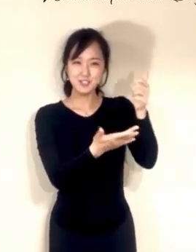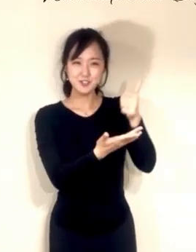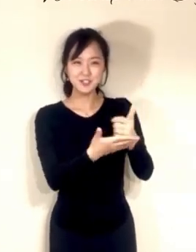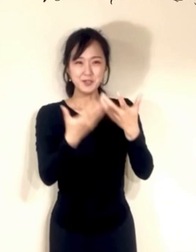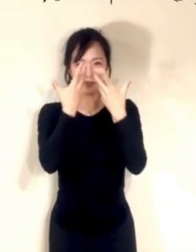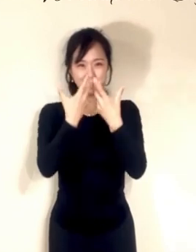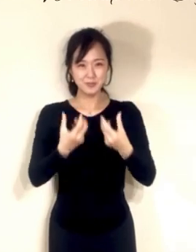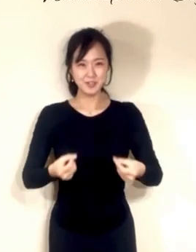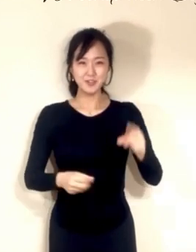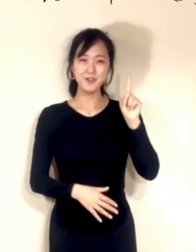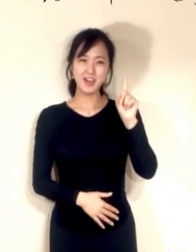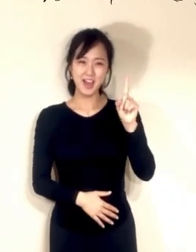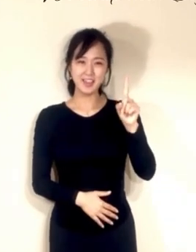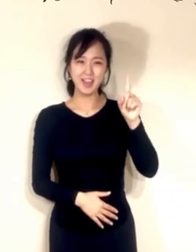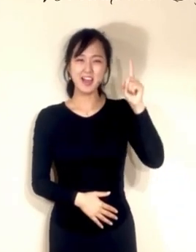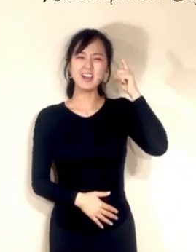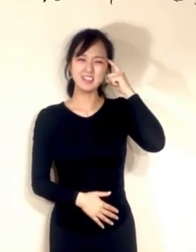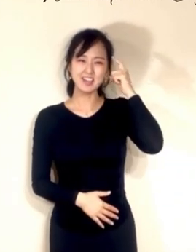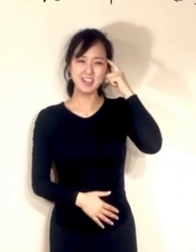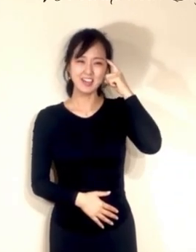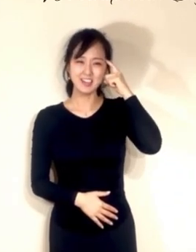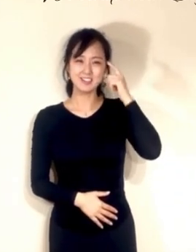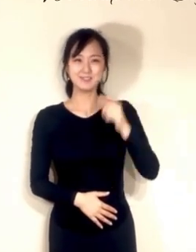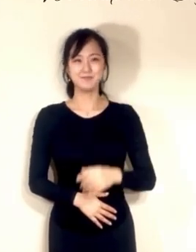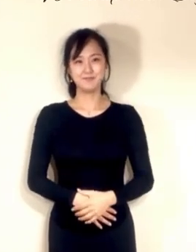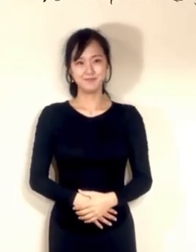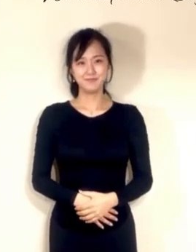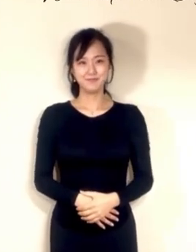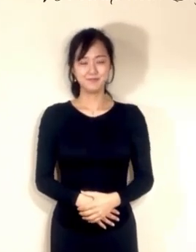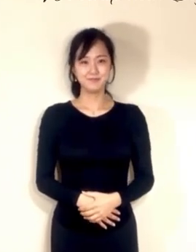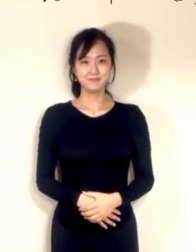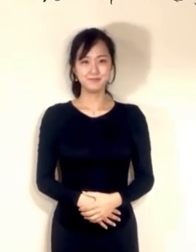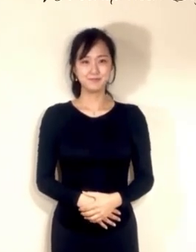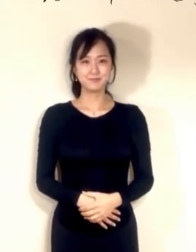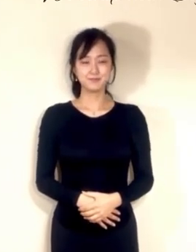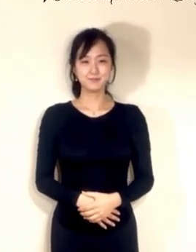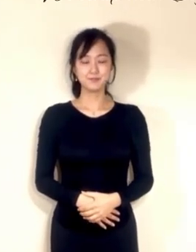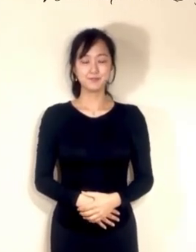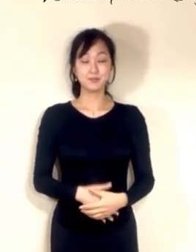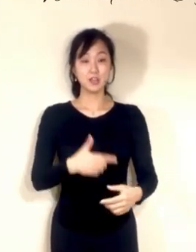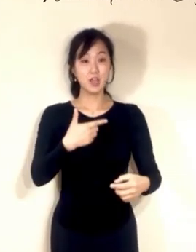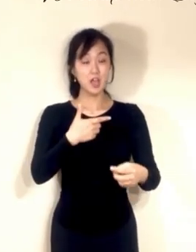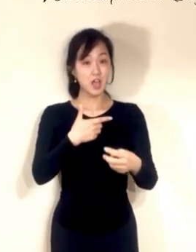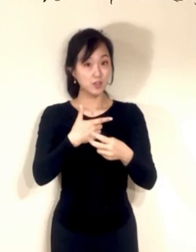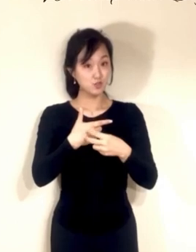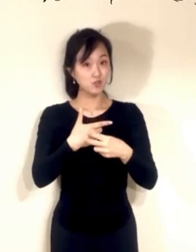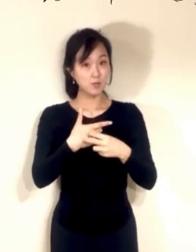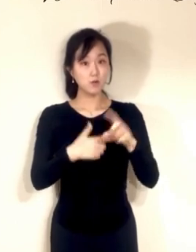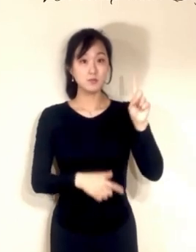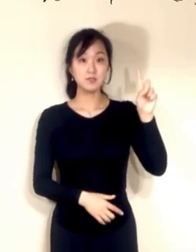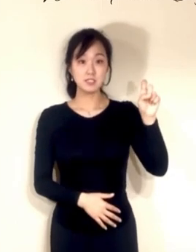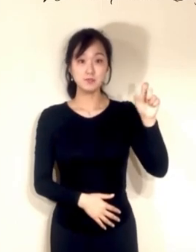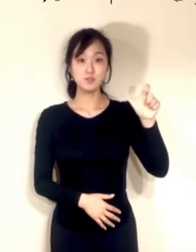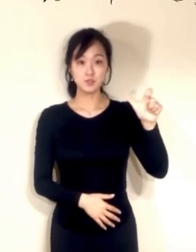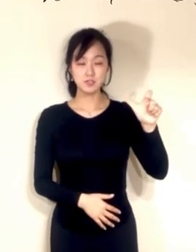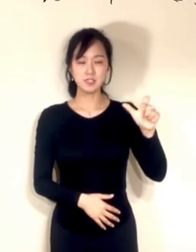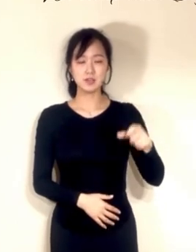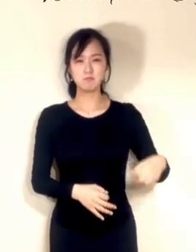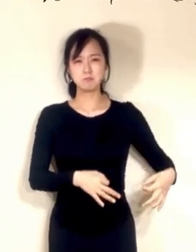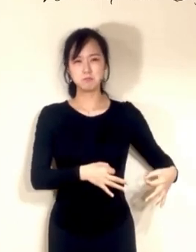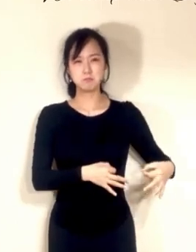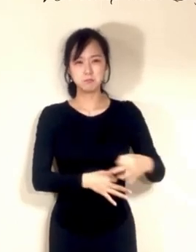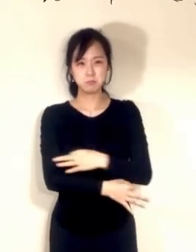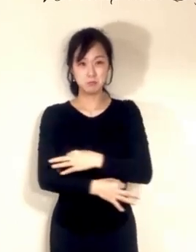주님의 비유 한 가지가 생각이 났습니다. 그것은 바로 누가복음 16장의